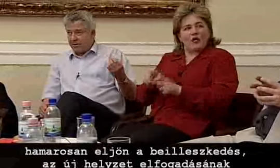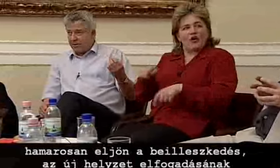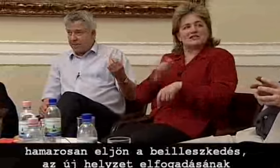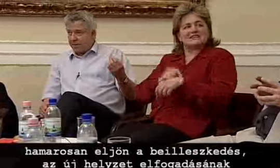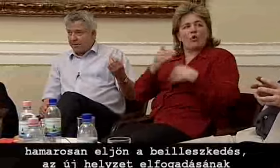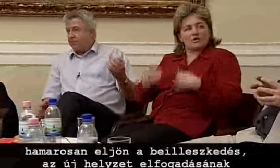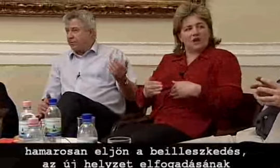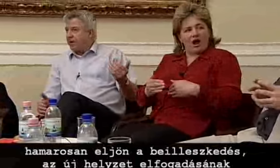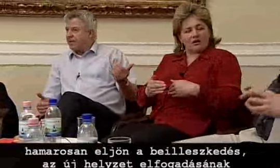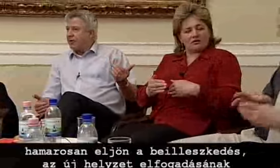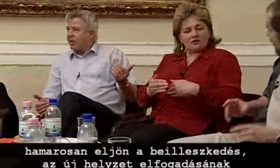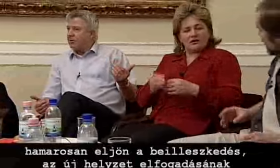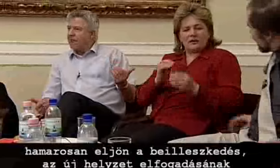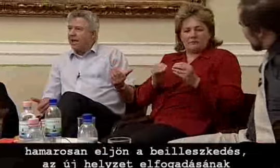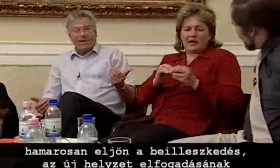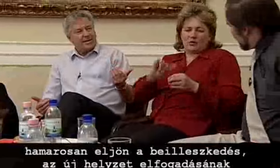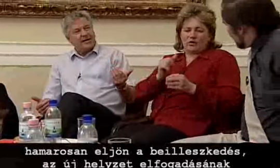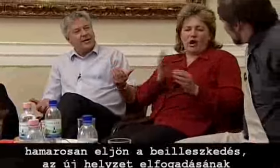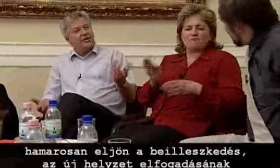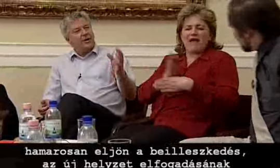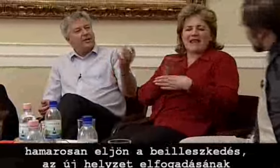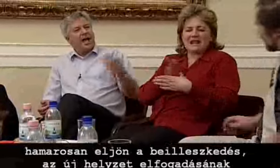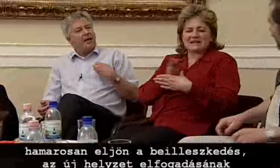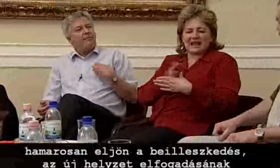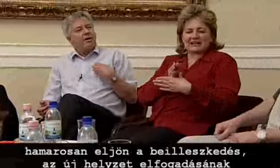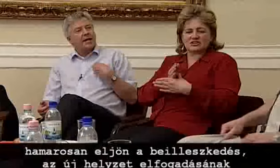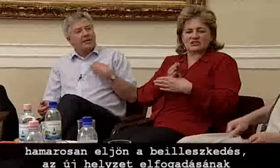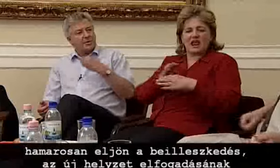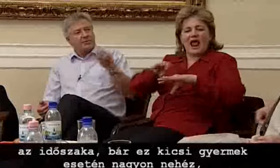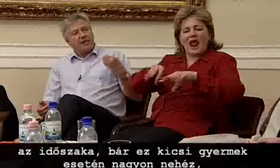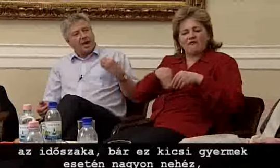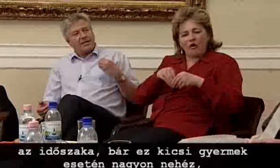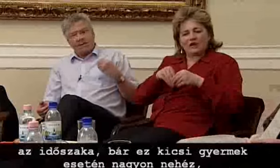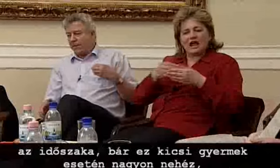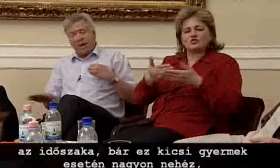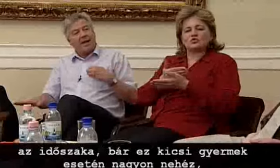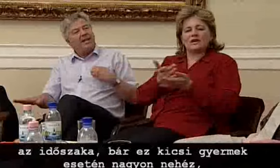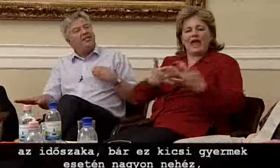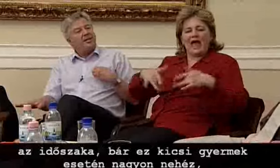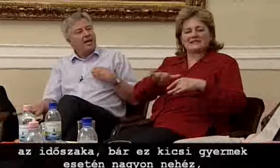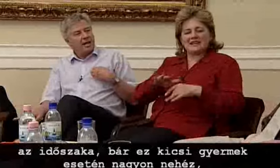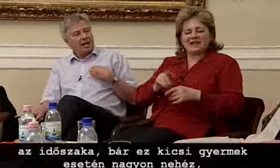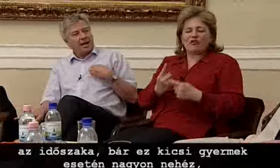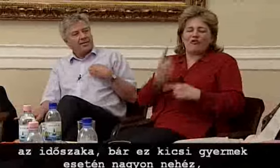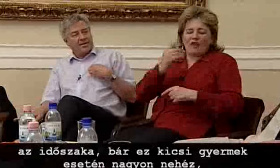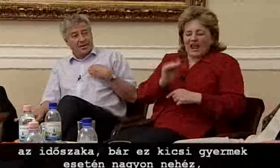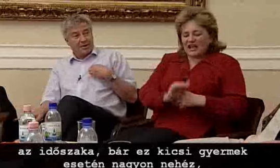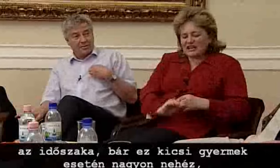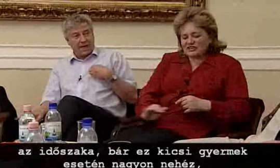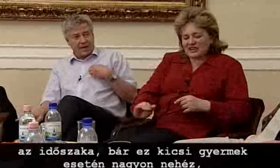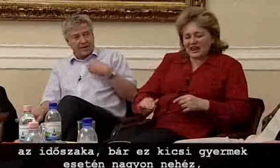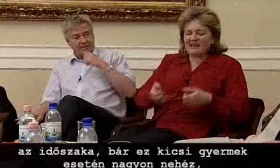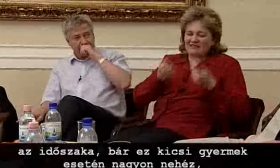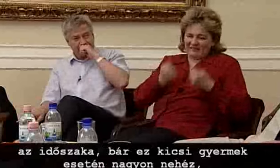időszak, mert ugye azért a beilleszkedés, az elfogadása az új helyzetnek, pláne kicsi gyerek esetén